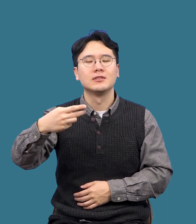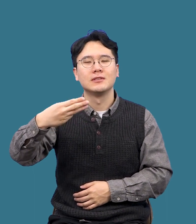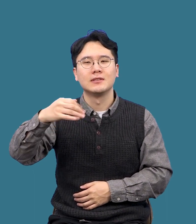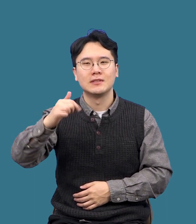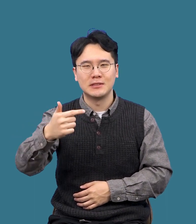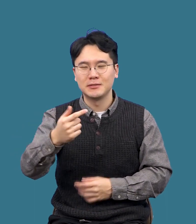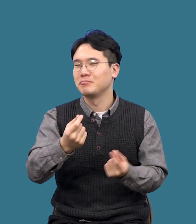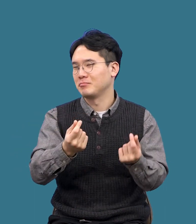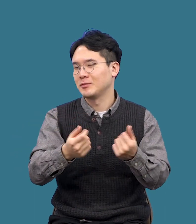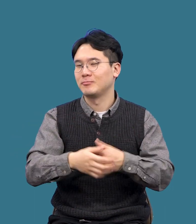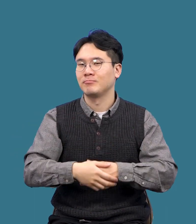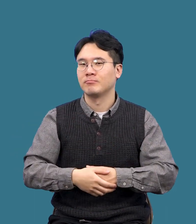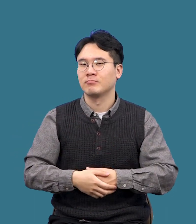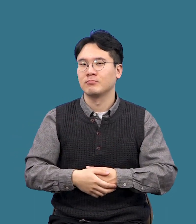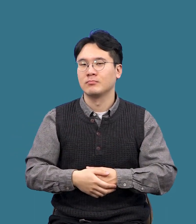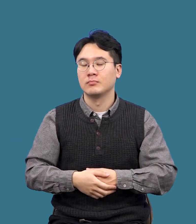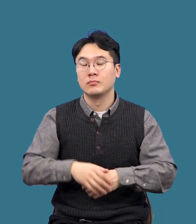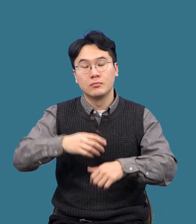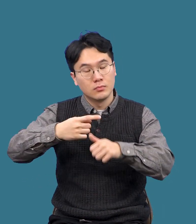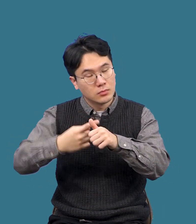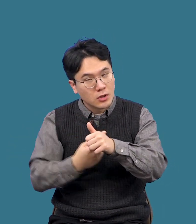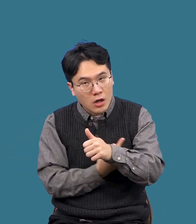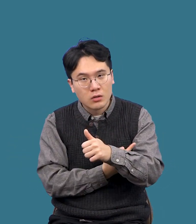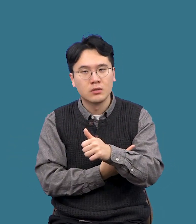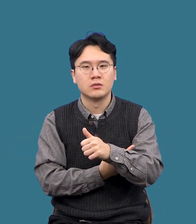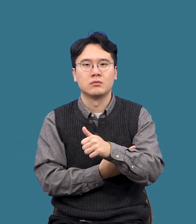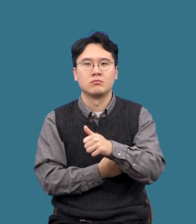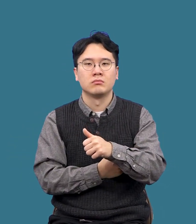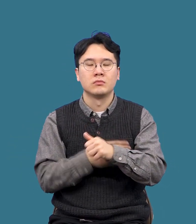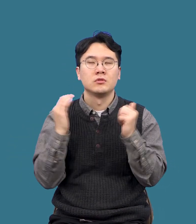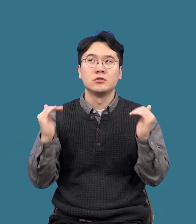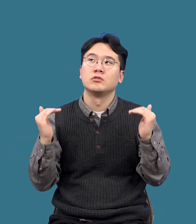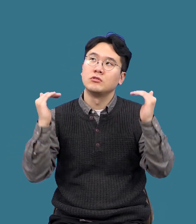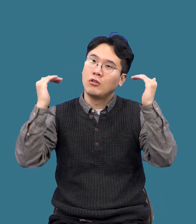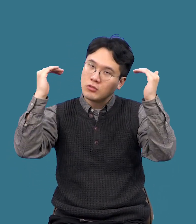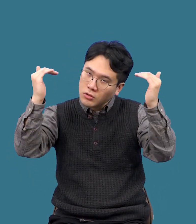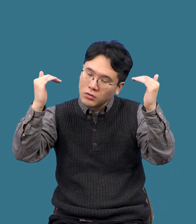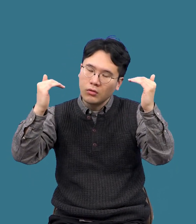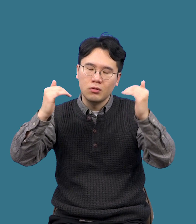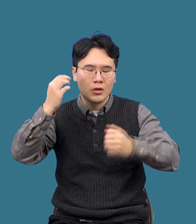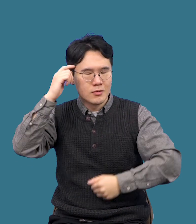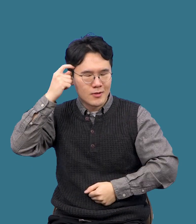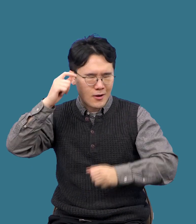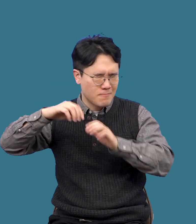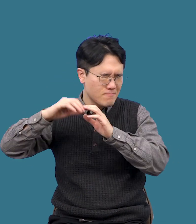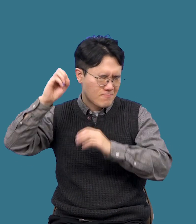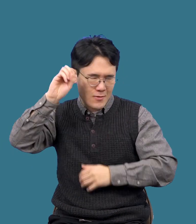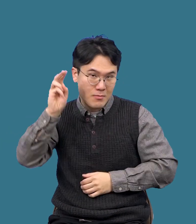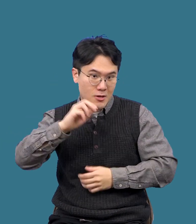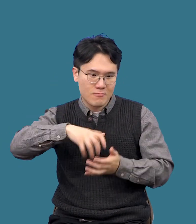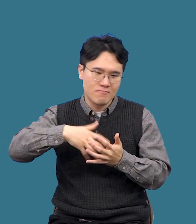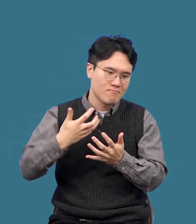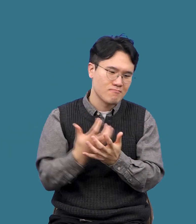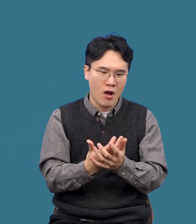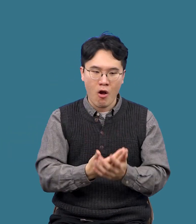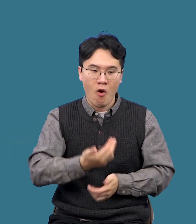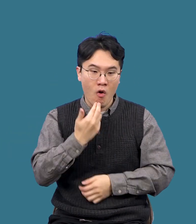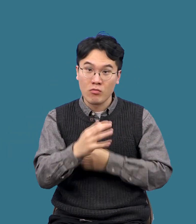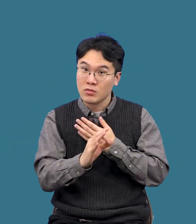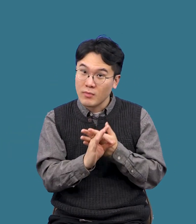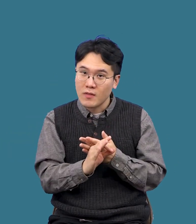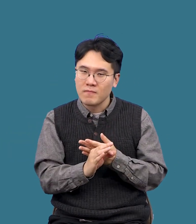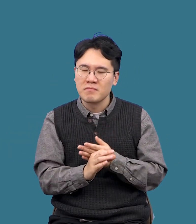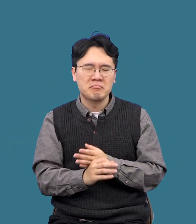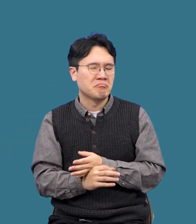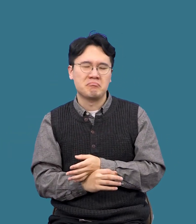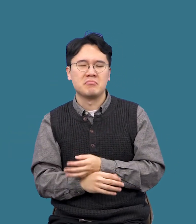그렇게 되면 자연히 그런 성년이 되어서 돌아선 경험이 아니면 지도자가 아닌 것처럼 생각하는